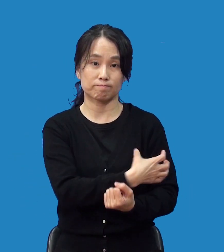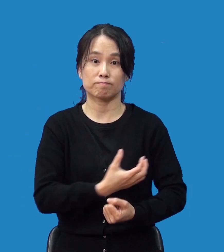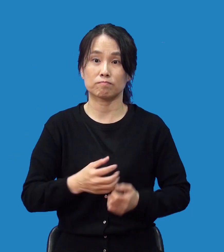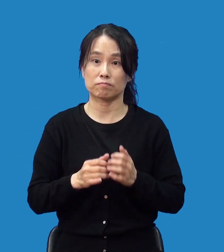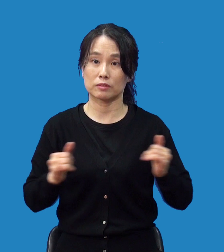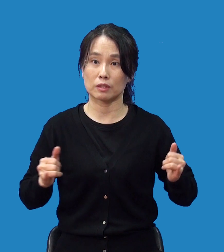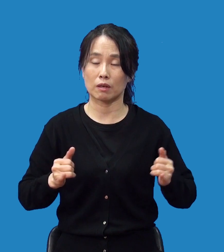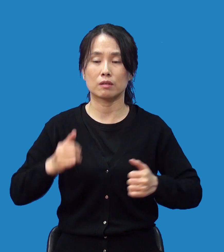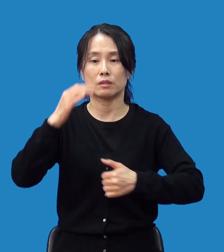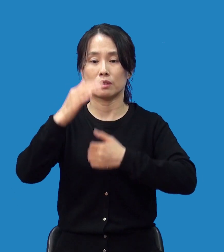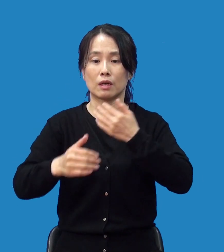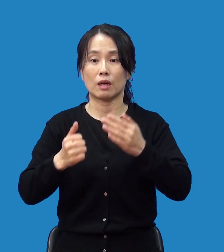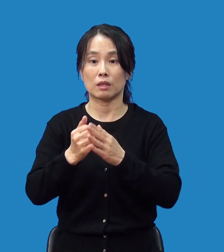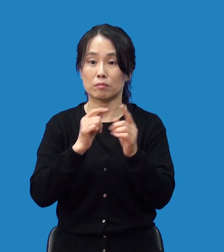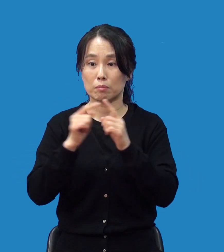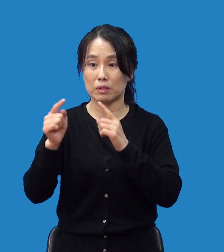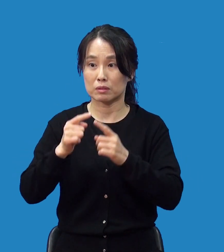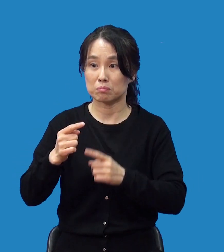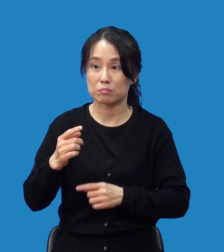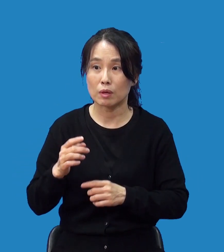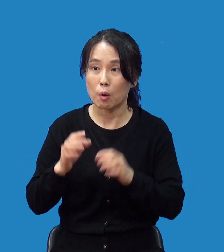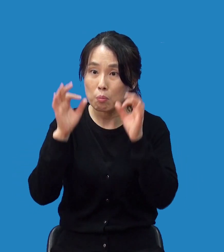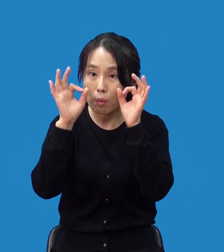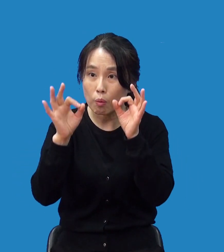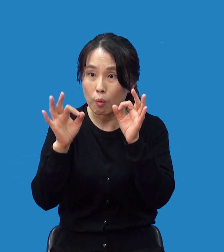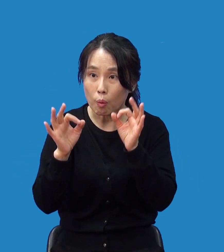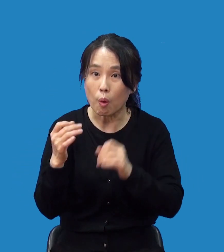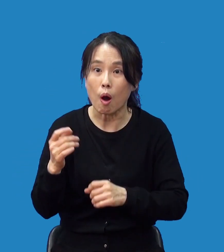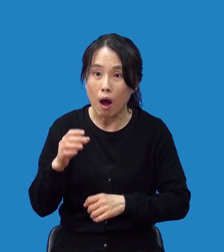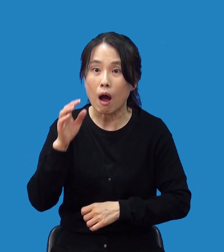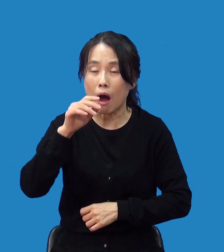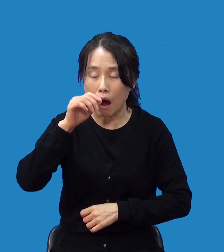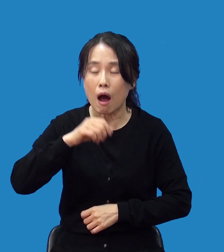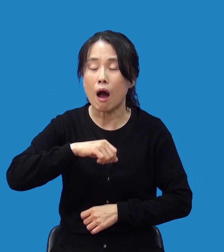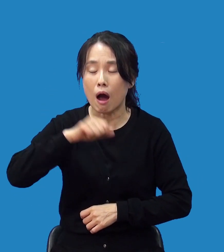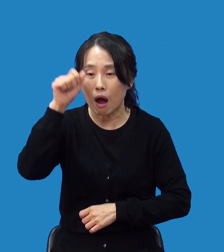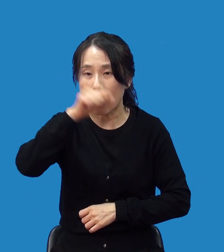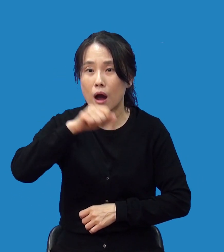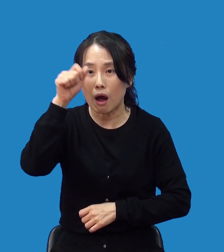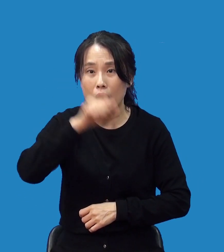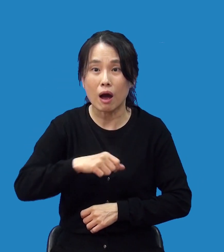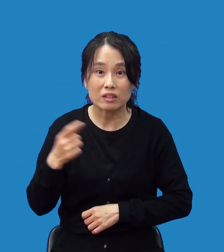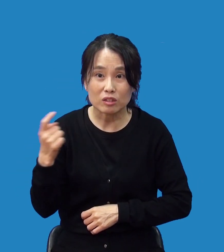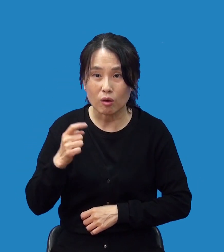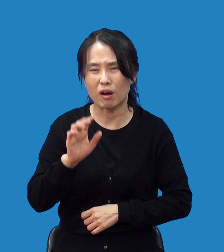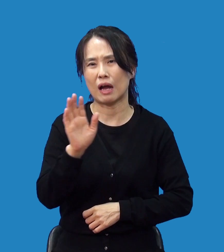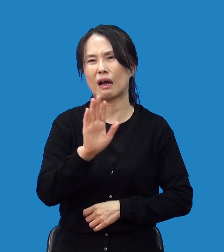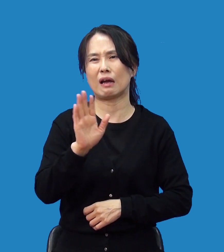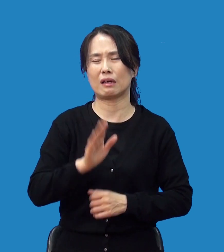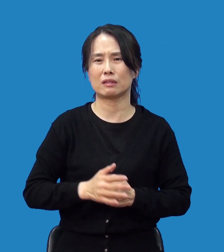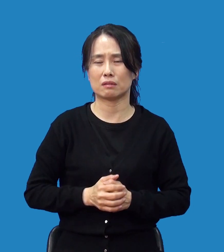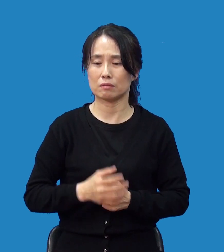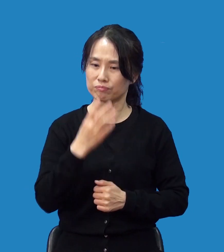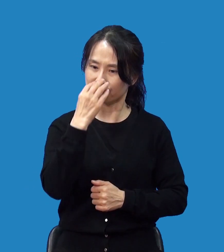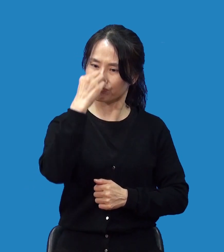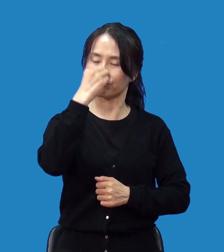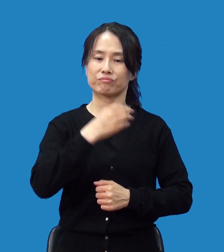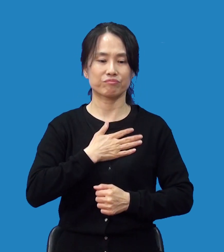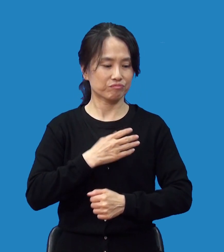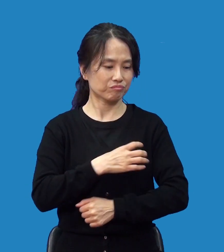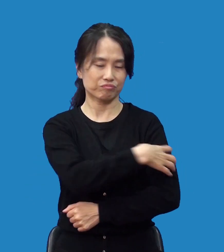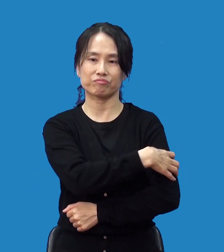하나님 말씀이 그들의 안중에 없습니다. 하나님 영광을 보려면 높아진 교만한